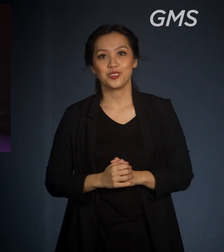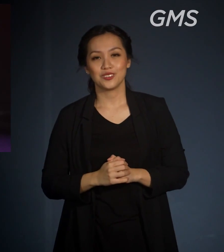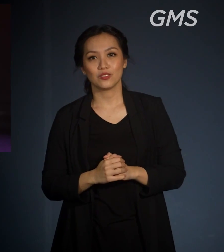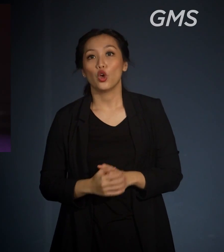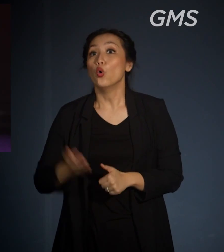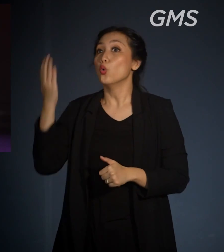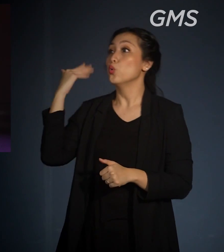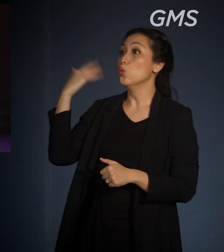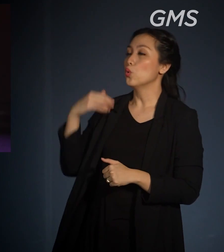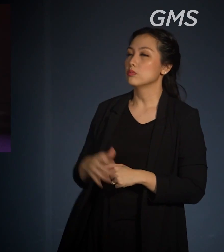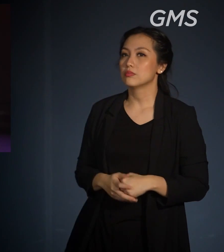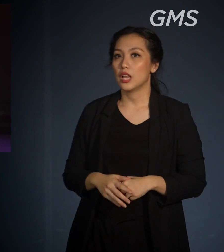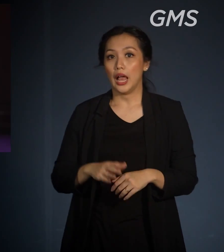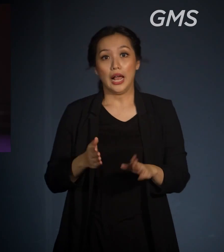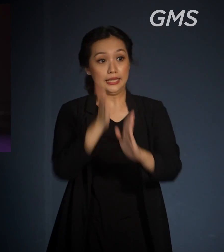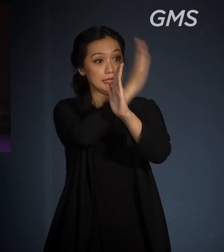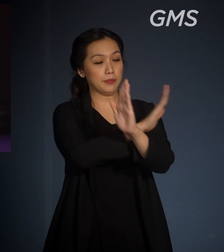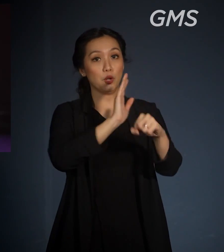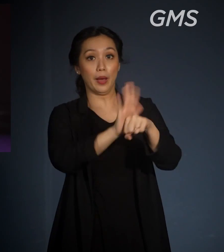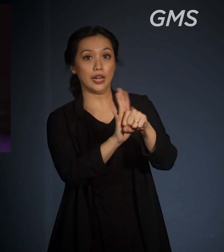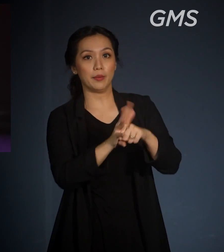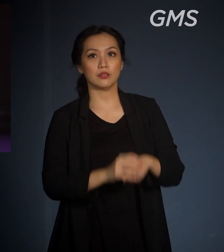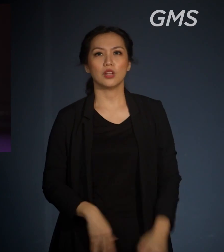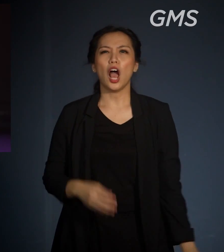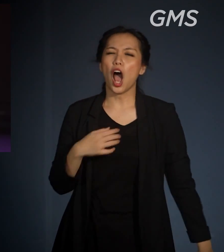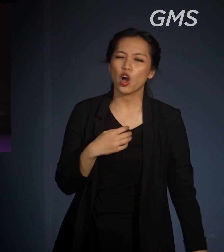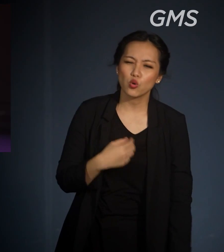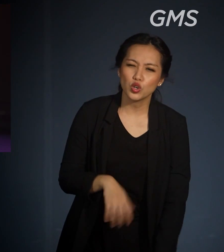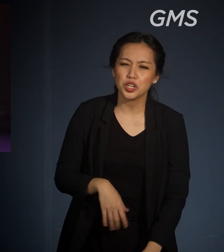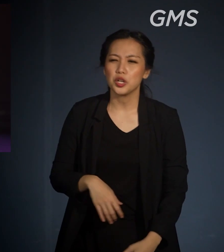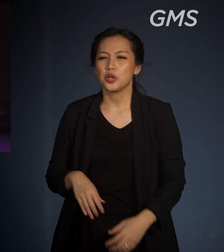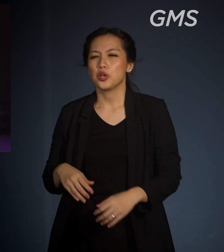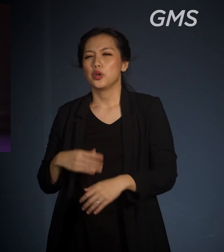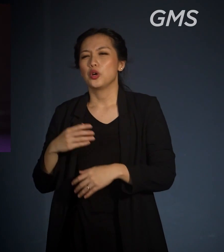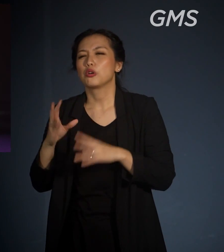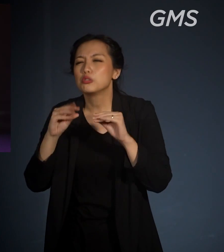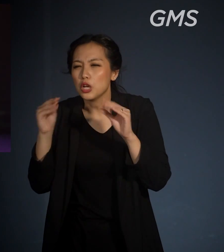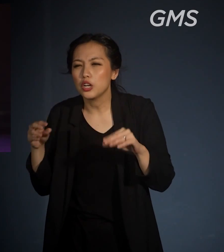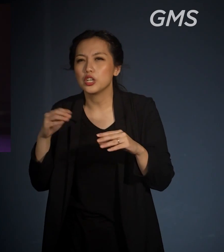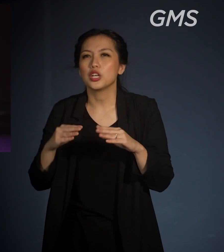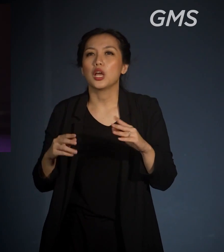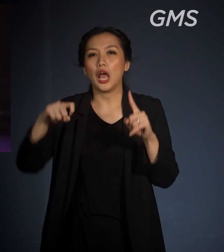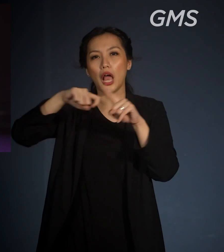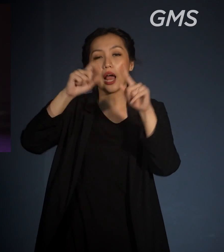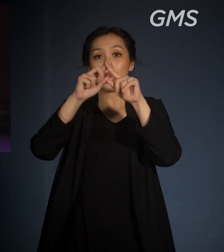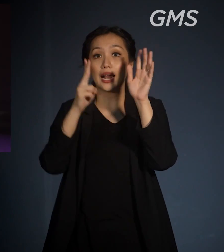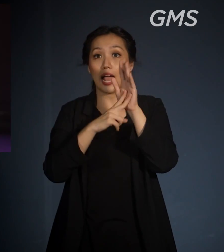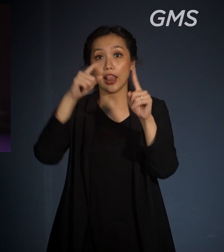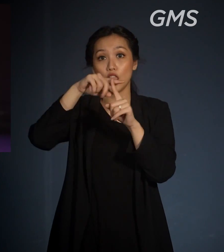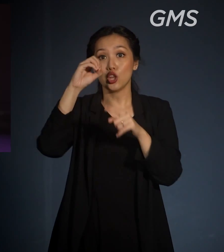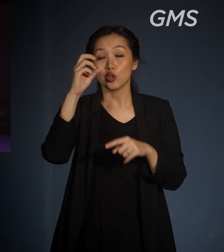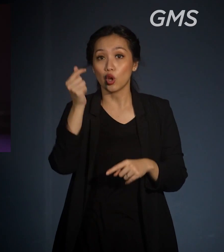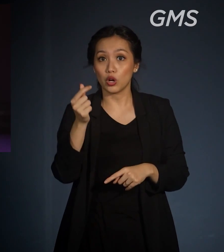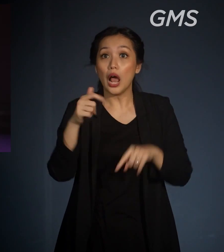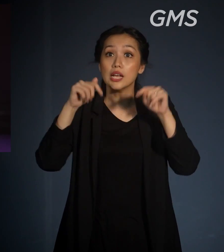harus standby di kantor atau di pabrik. Tapi sekarang gara-gara pandemi, saya bikin sistem sehingga saya